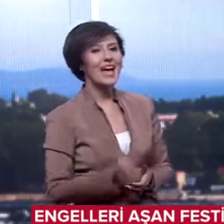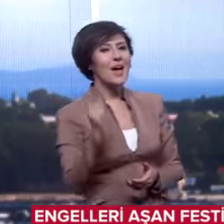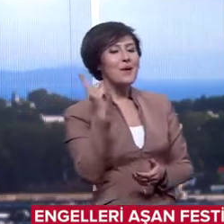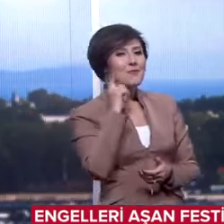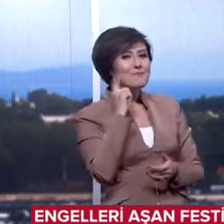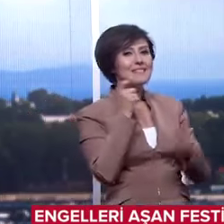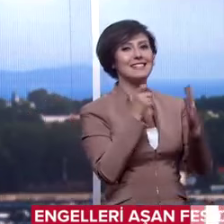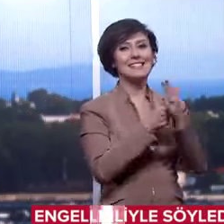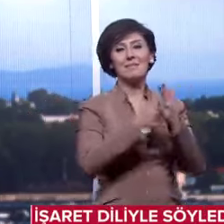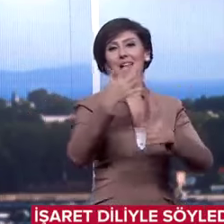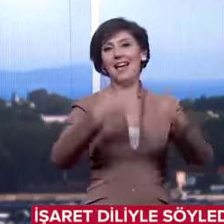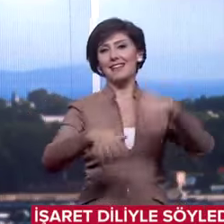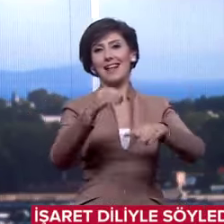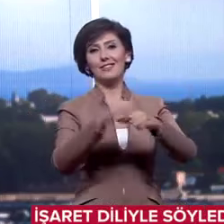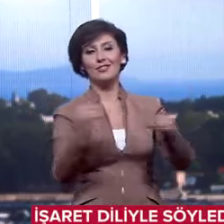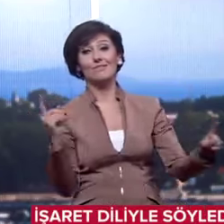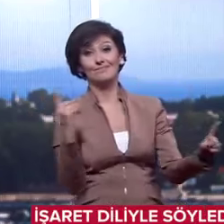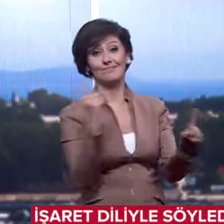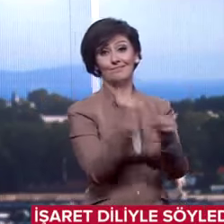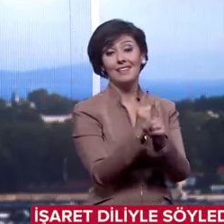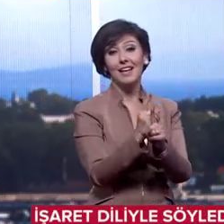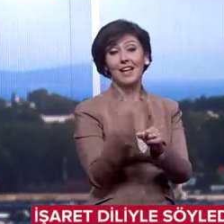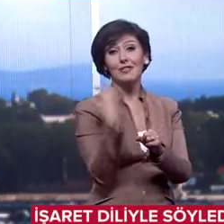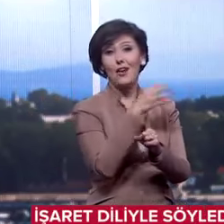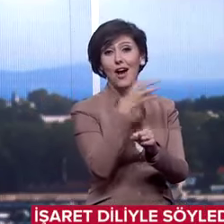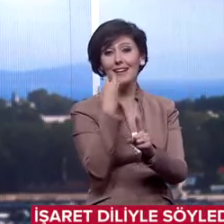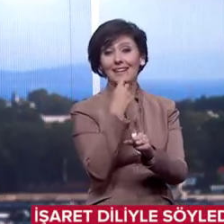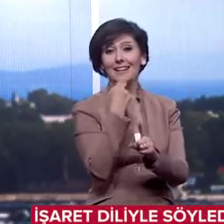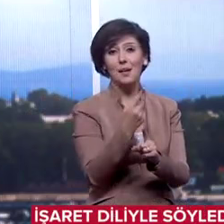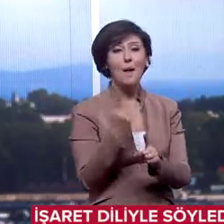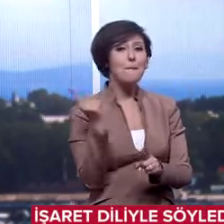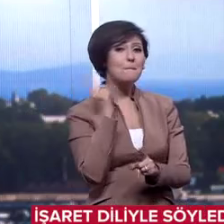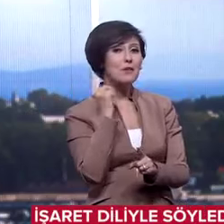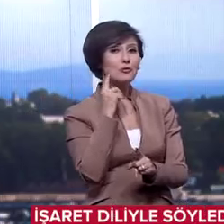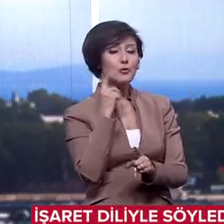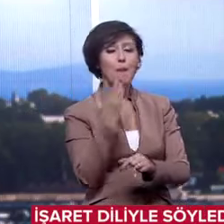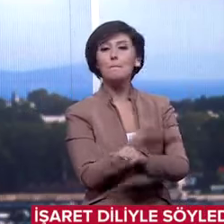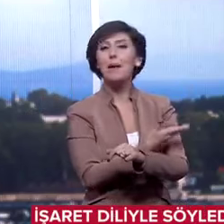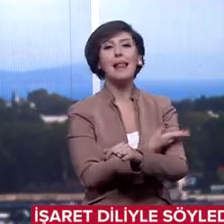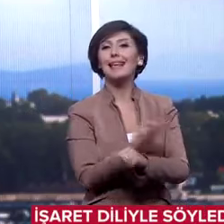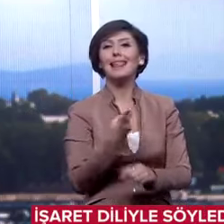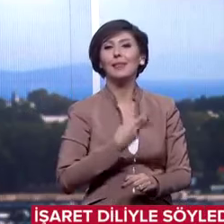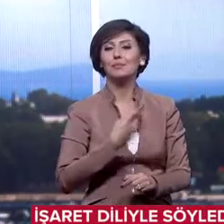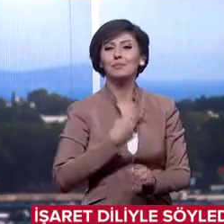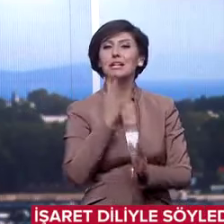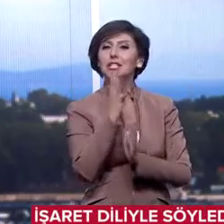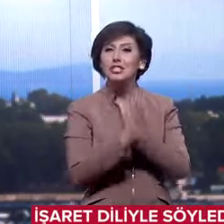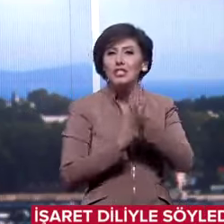Ünlü isimler engelliler için bir araya geldi ve şarkı seslendirdi. Meşhur Memleketim şarkısı işaret diliyle